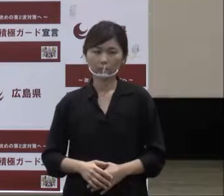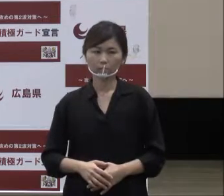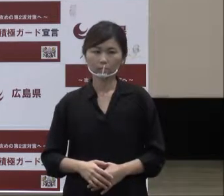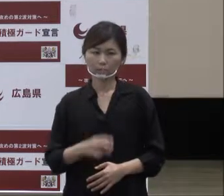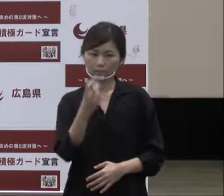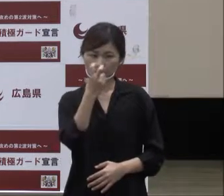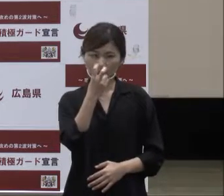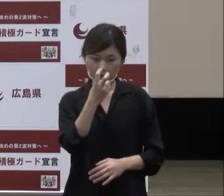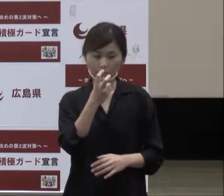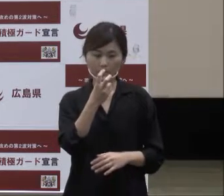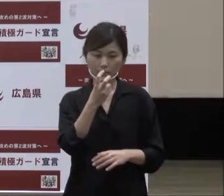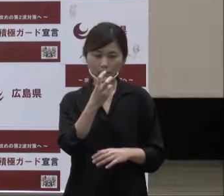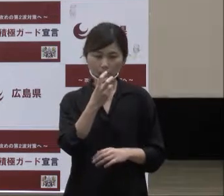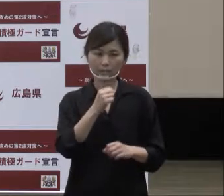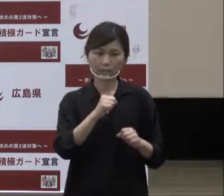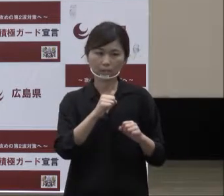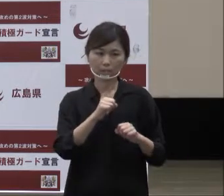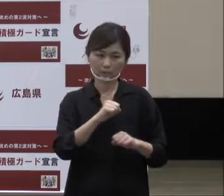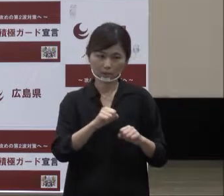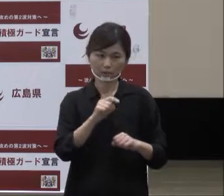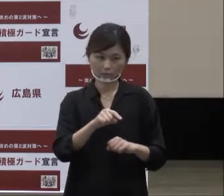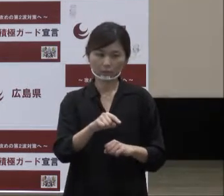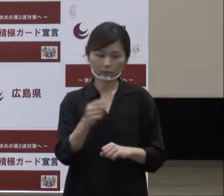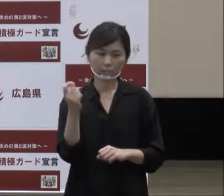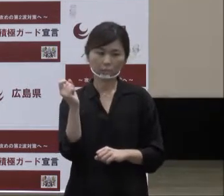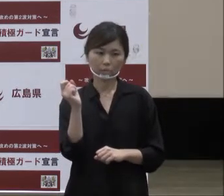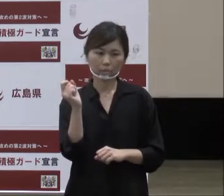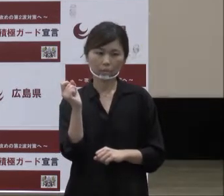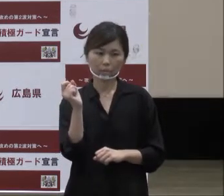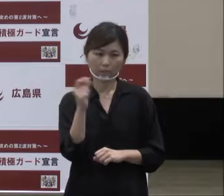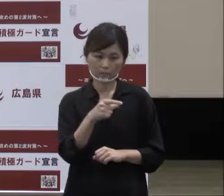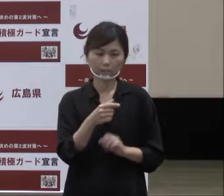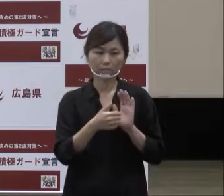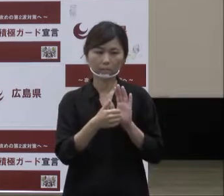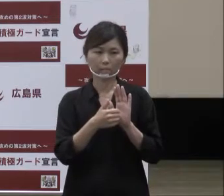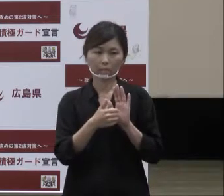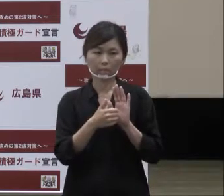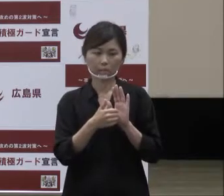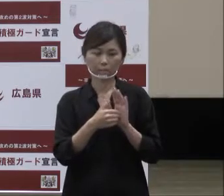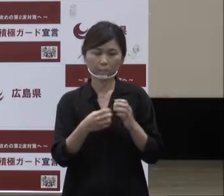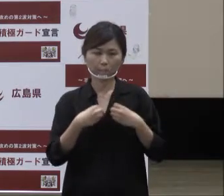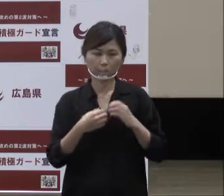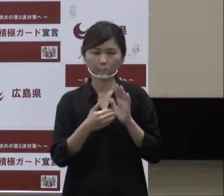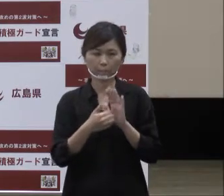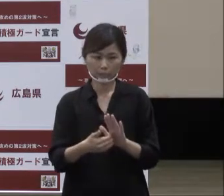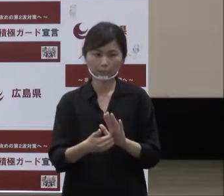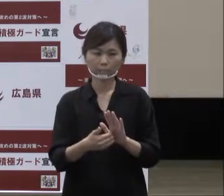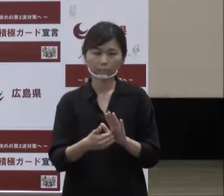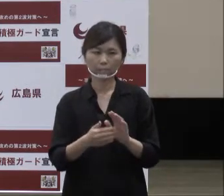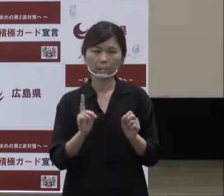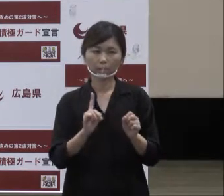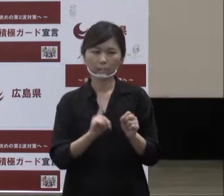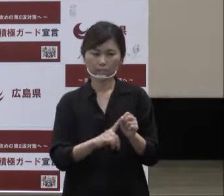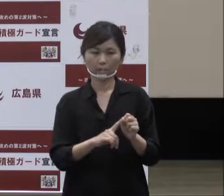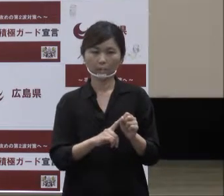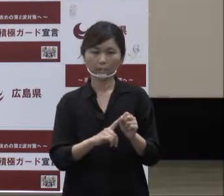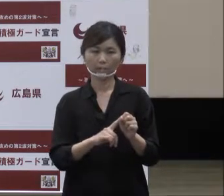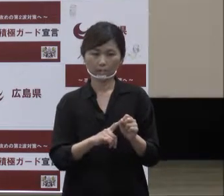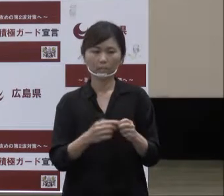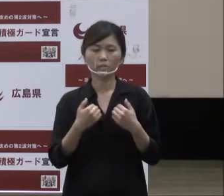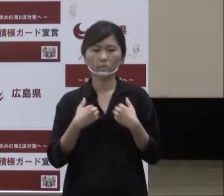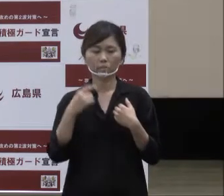査体制というのは、やはり早期に、抑え込みを図るというためには必要